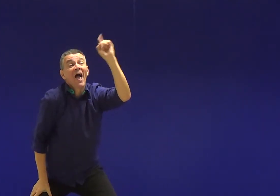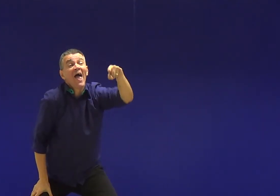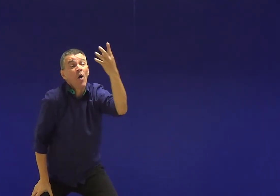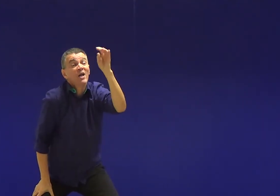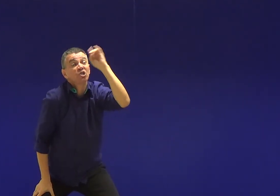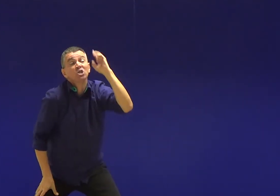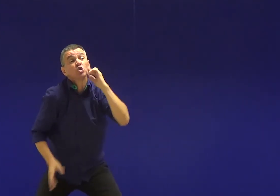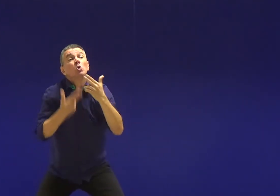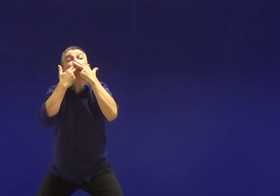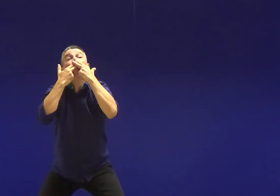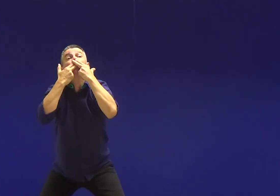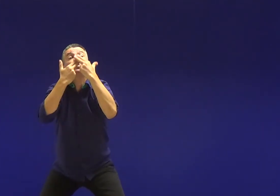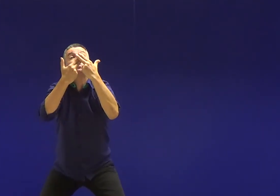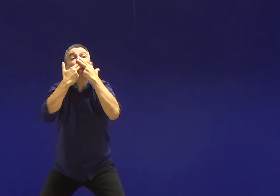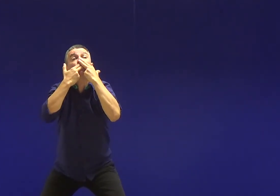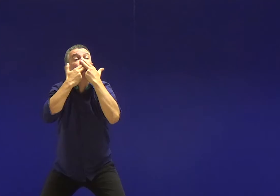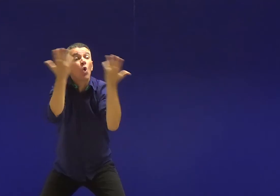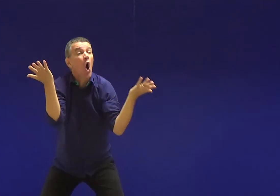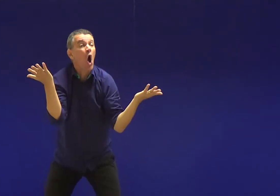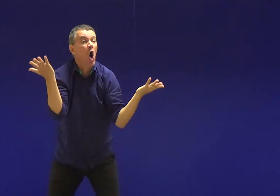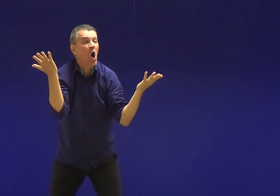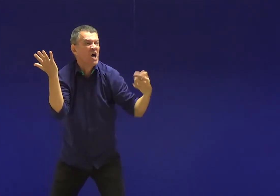dias. 40 dias jejuando.